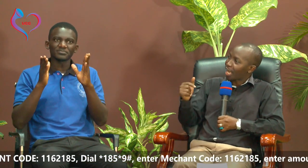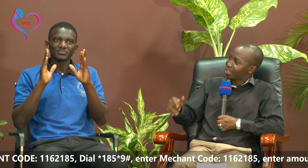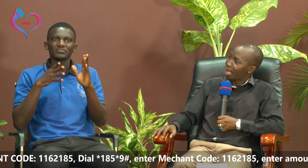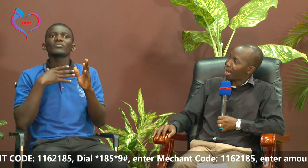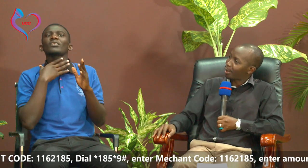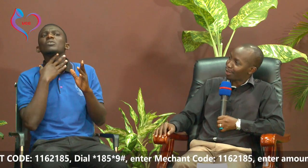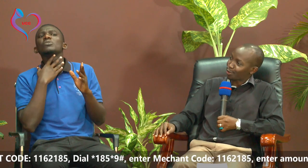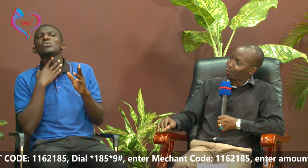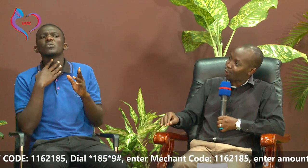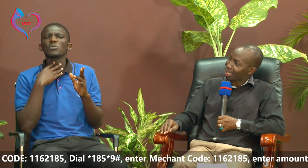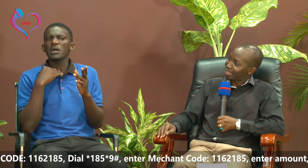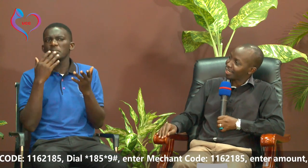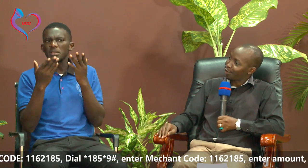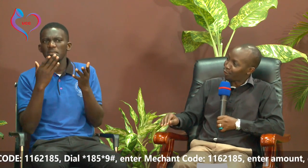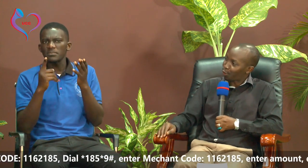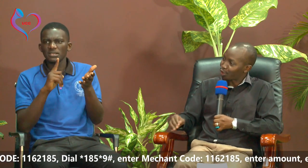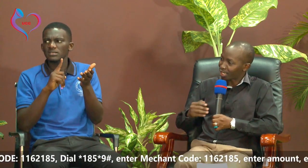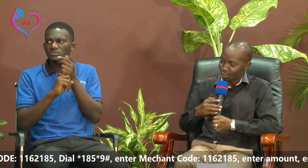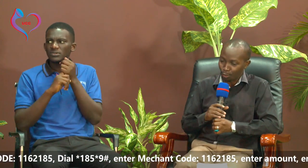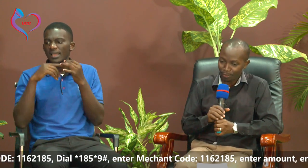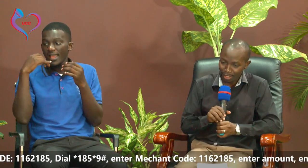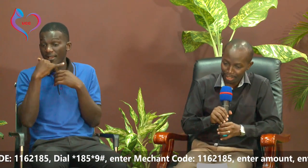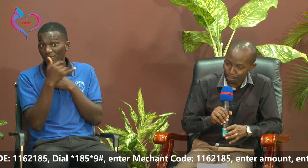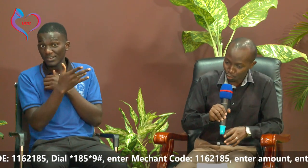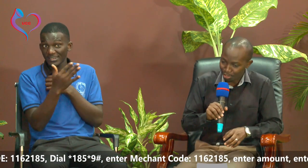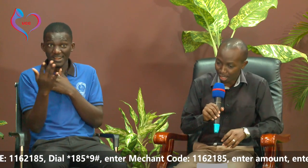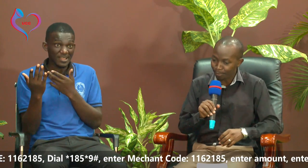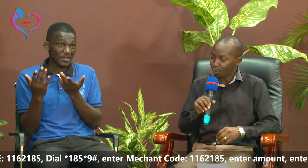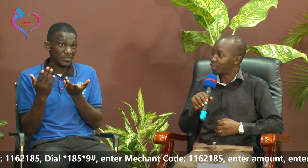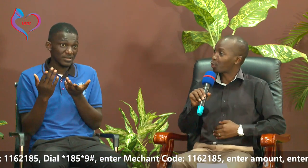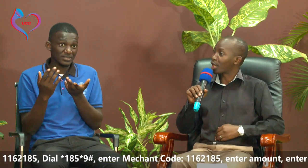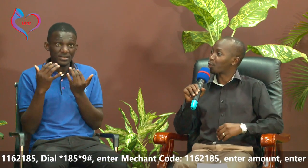touch, agala personal contact, phone contact yo. Namusubiza kujja kuchandukula.